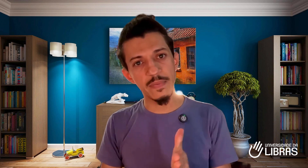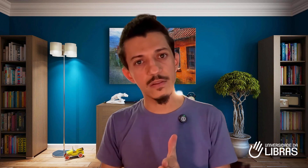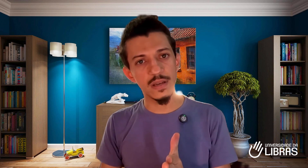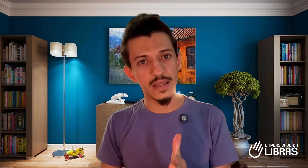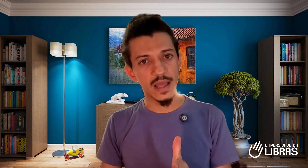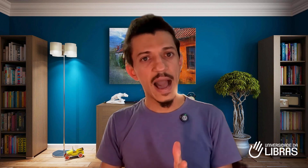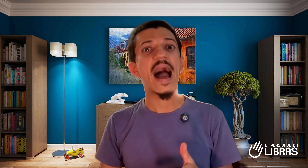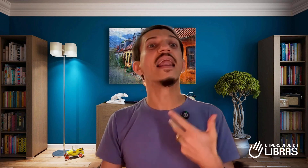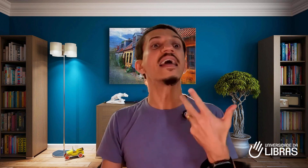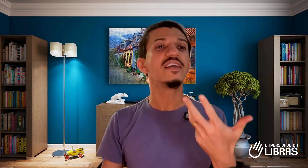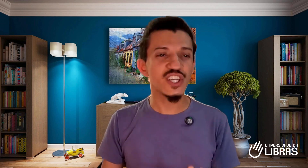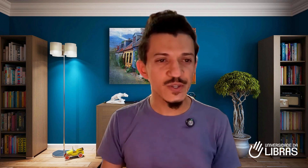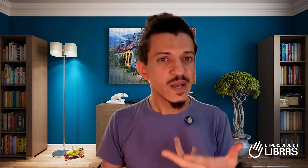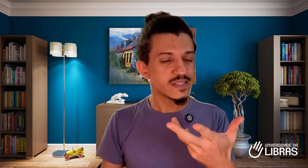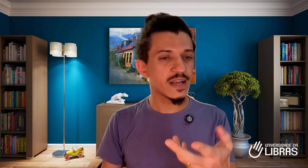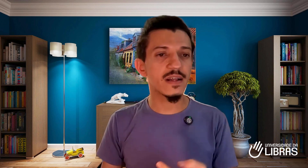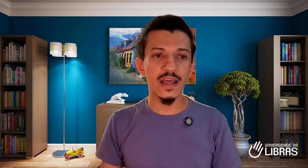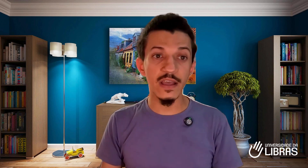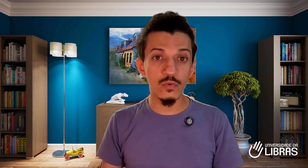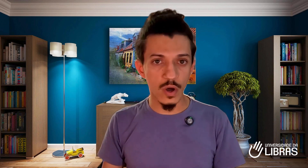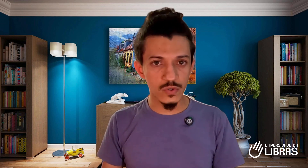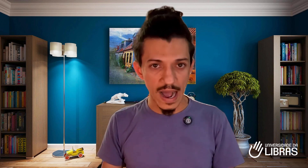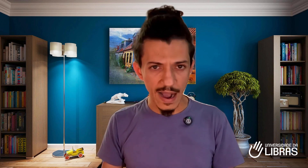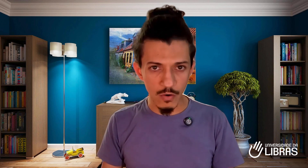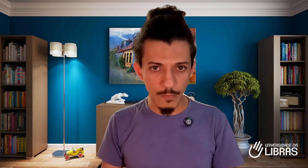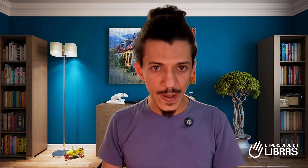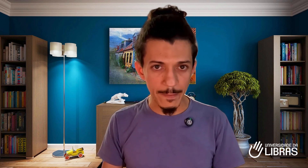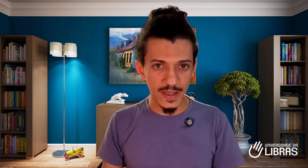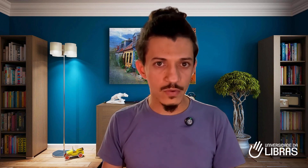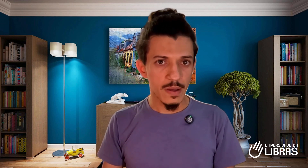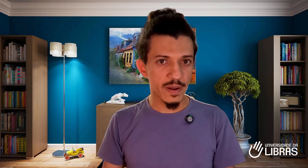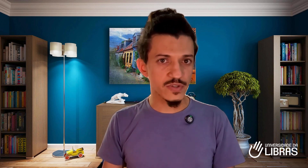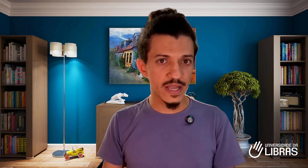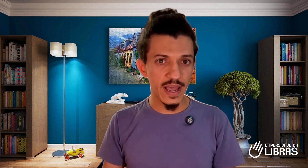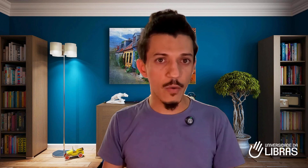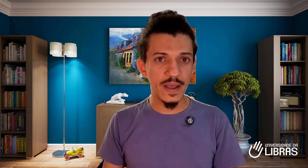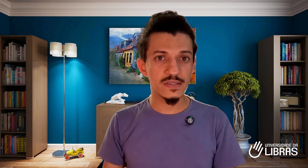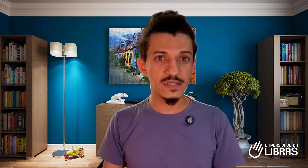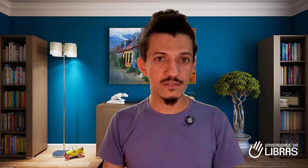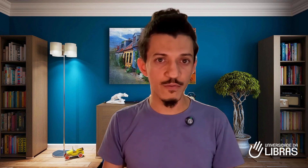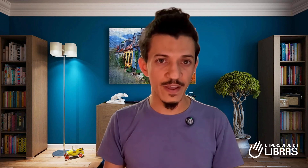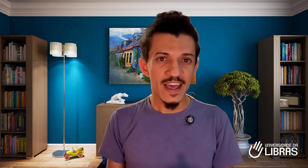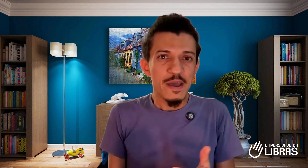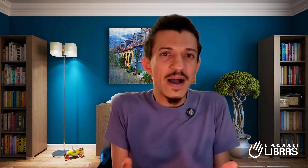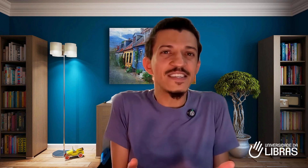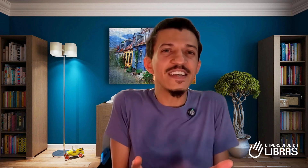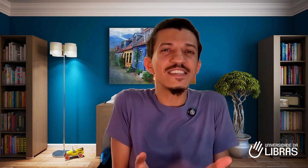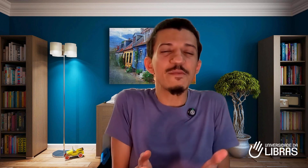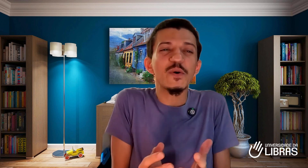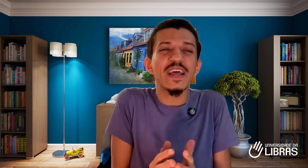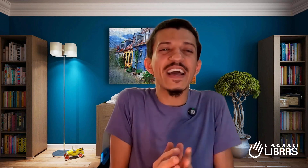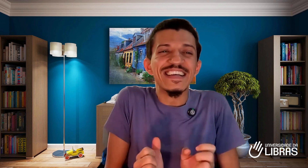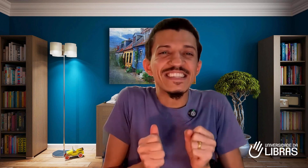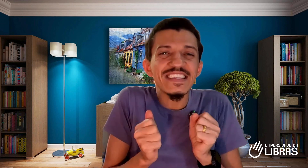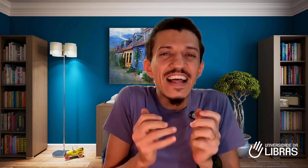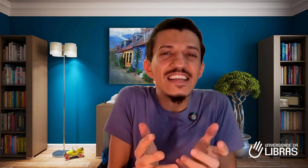ali. Além disso, você ainda tem o nosso acompanhamento para você realmente se desenvolver. Imagine se poder sinalizar